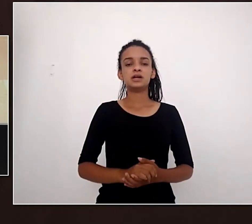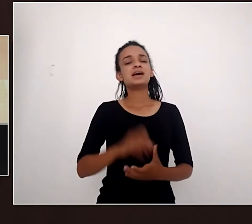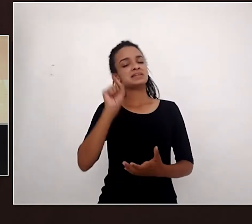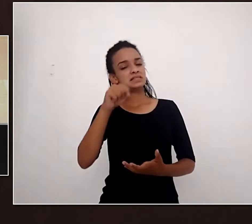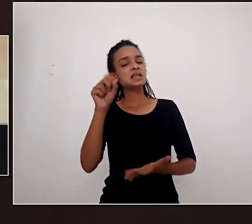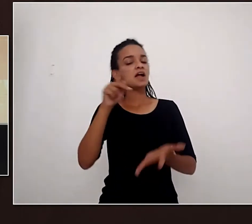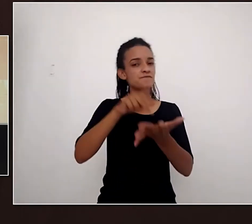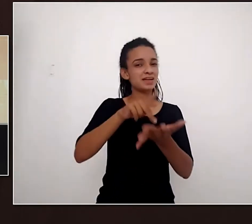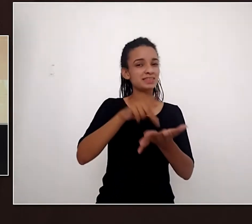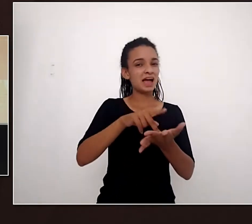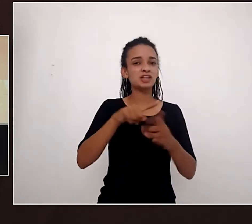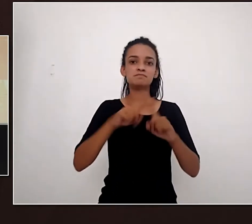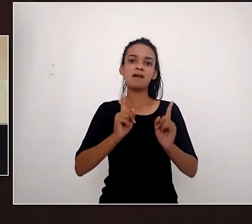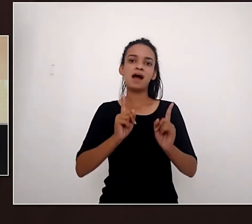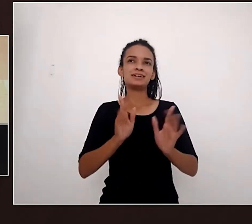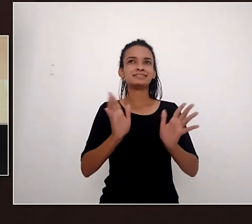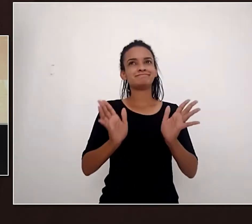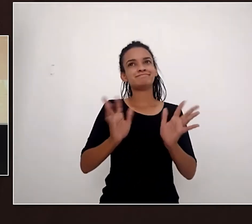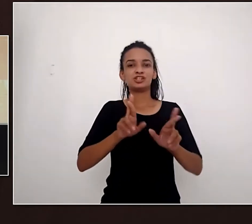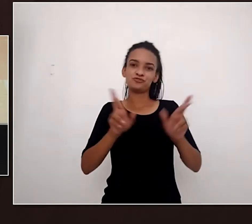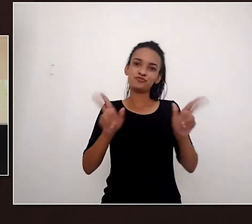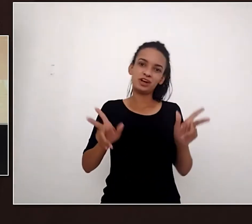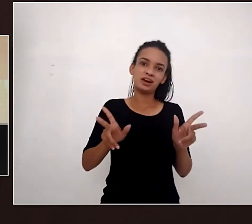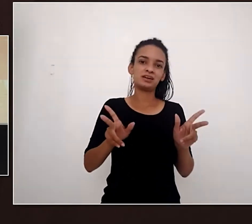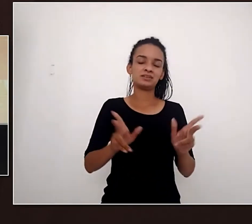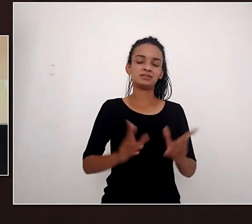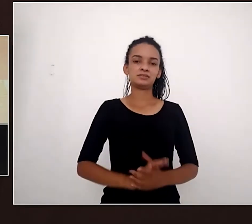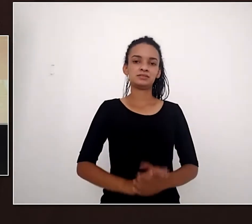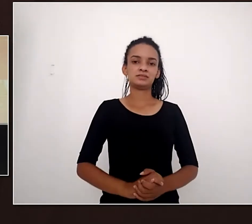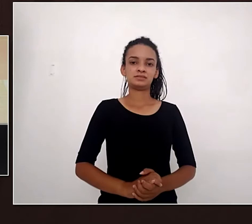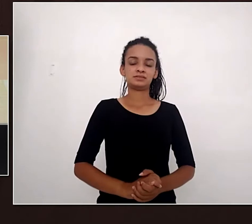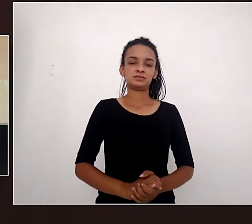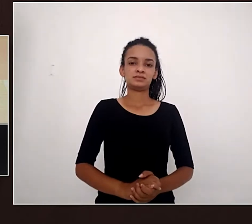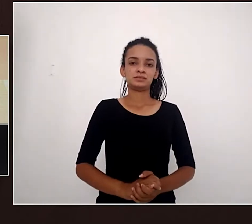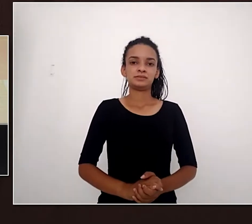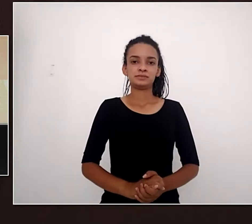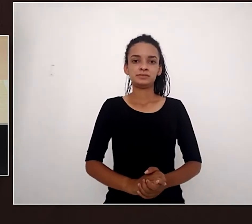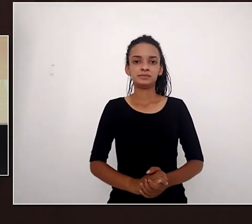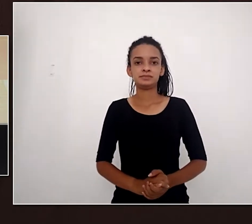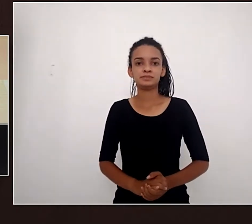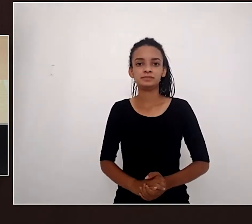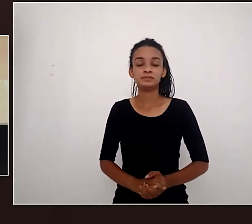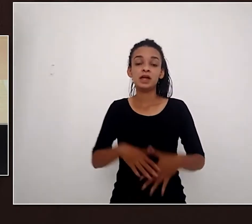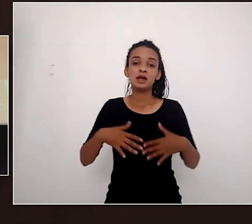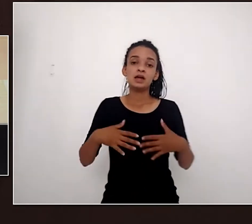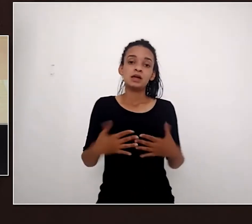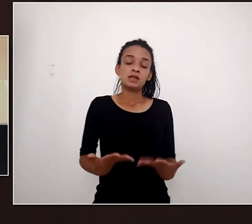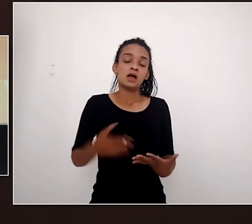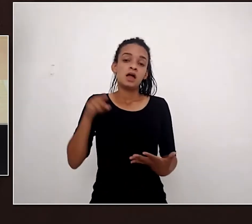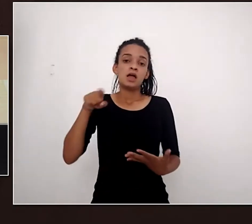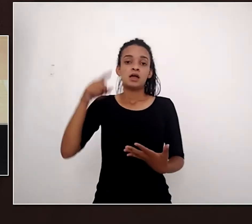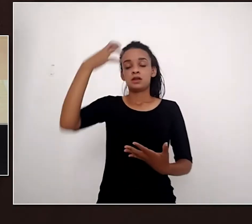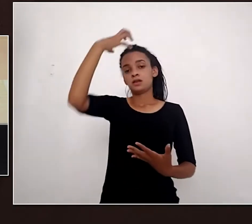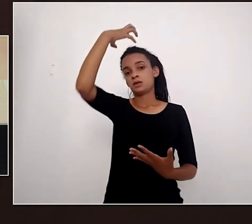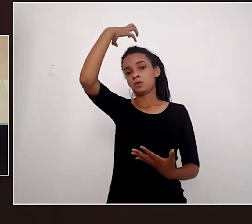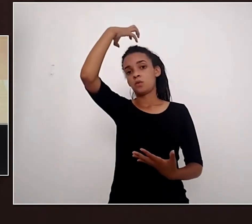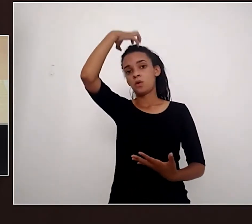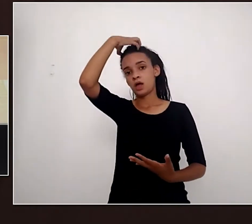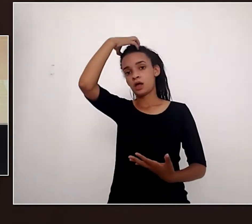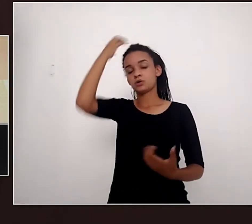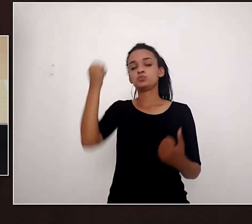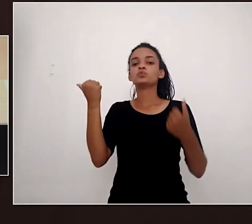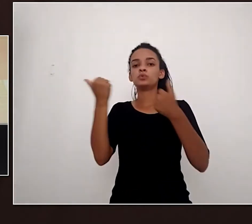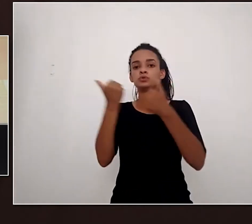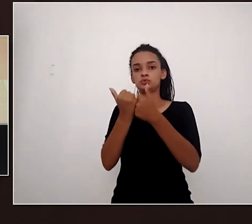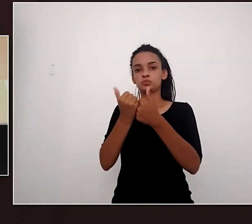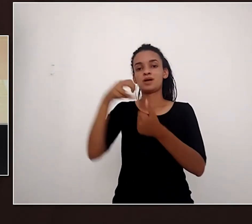ele pensava, tá? E Domiciano então foi considerado como sucessor de Nero no quesito